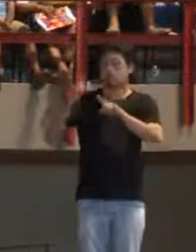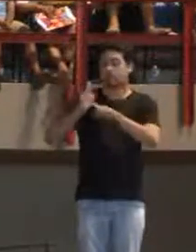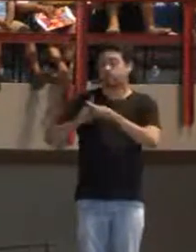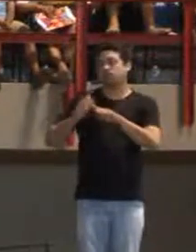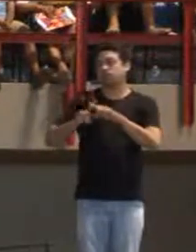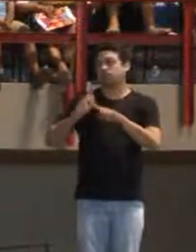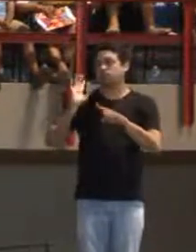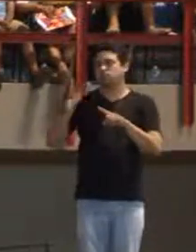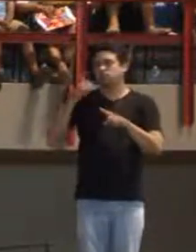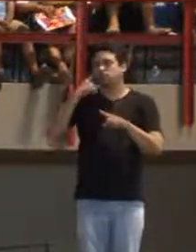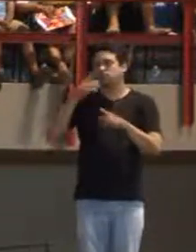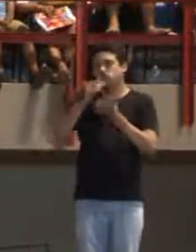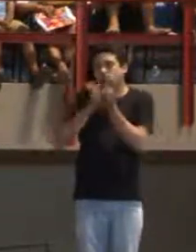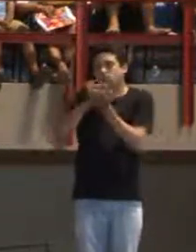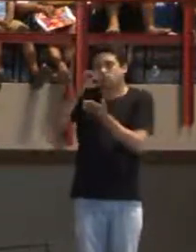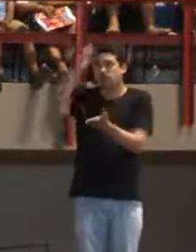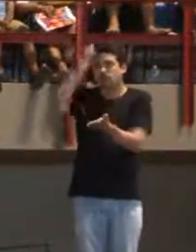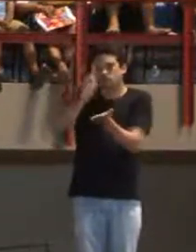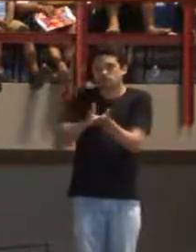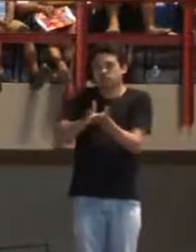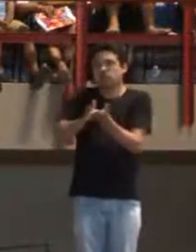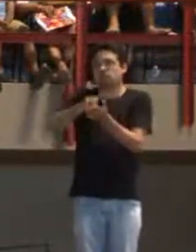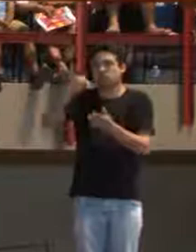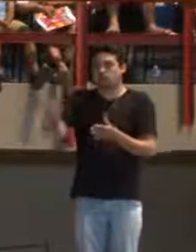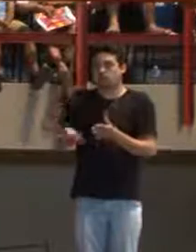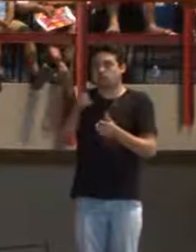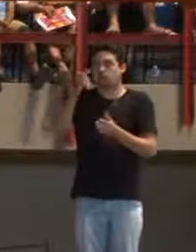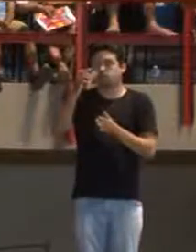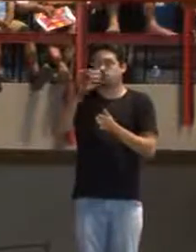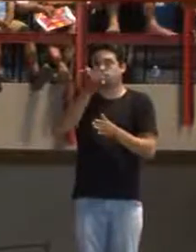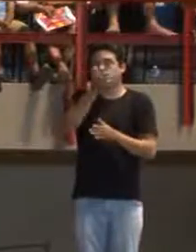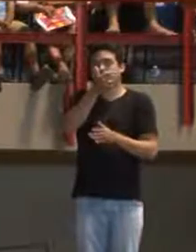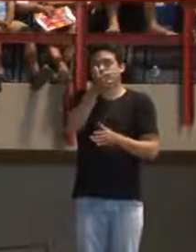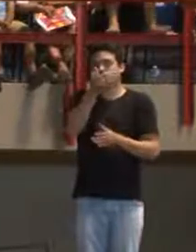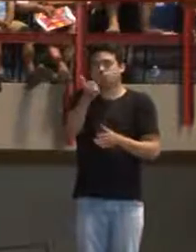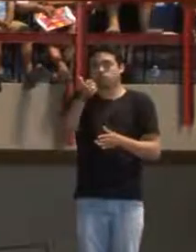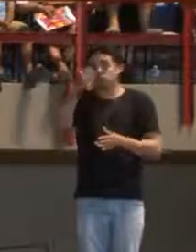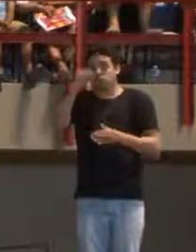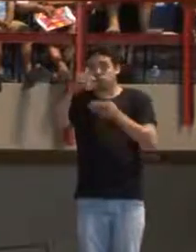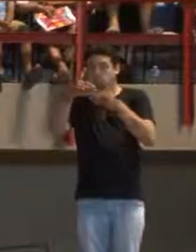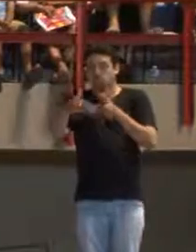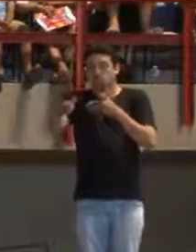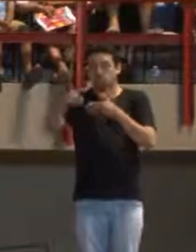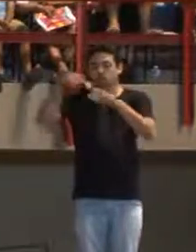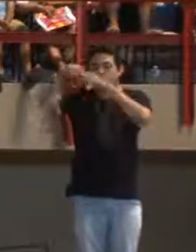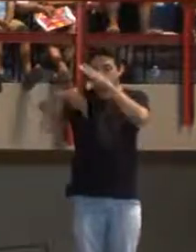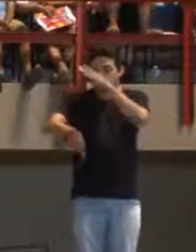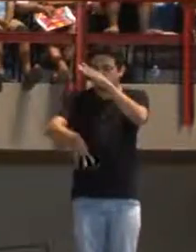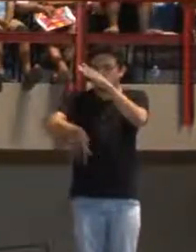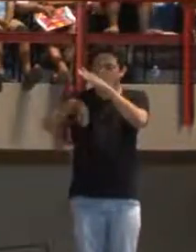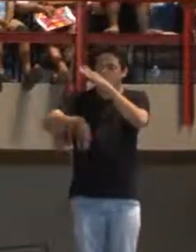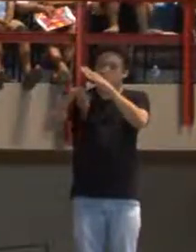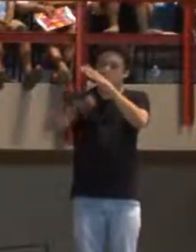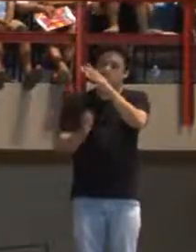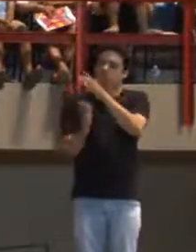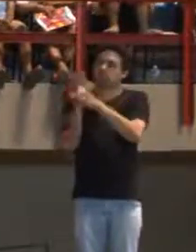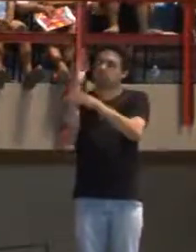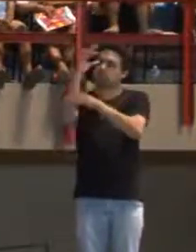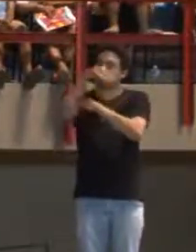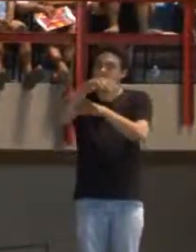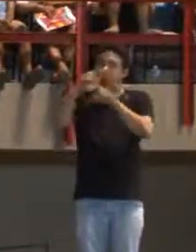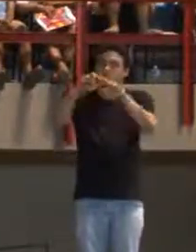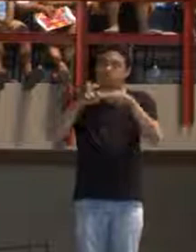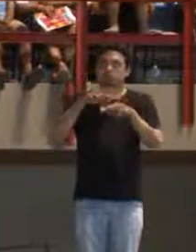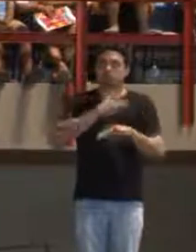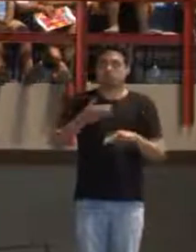que a exploração comece para valer a partir de 2018, tá? 2018 é o prazo que o governo